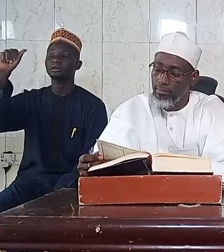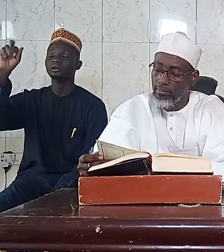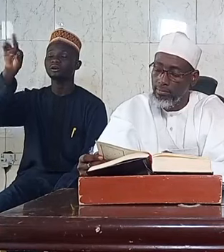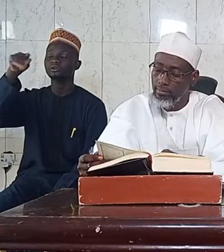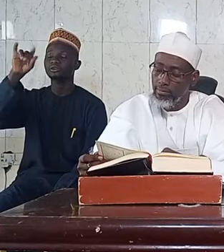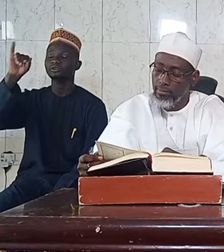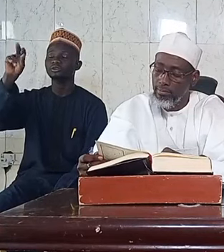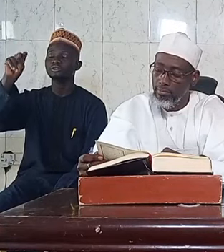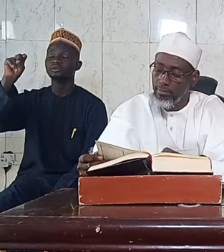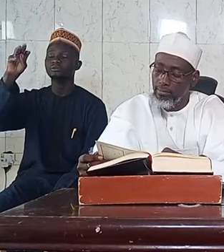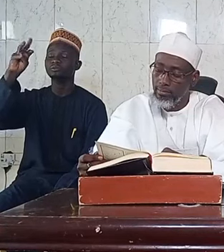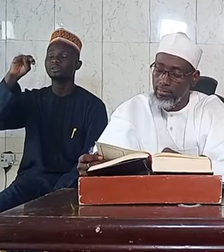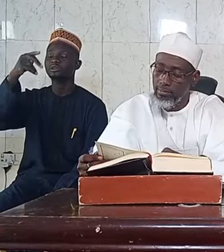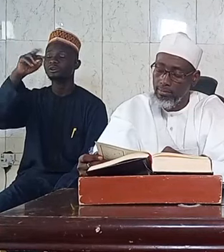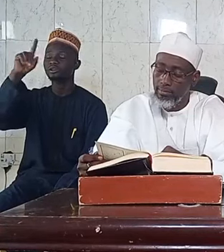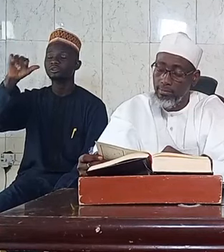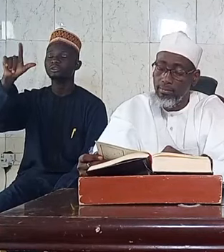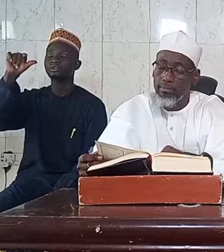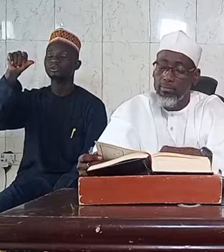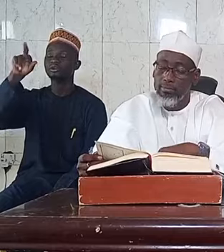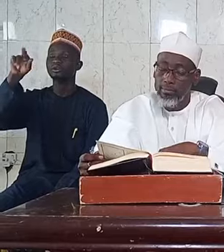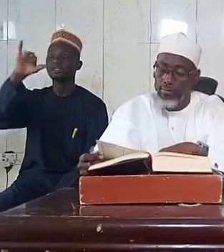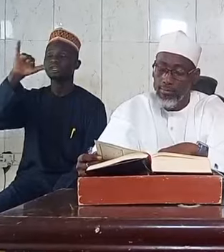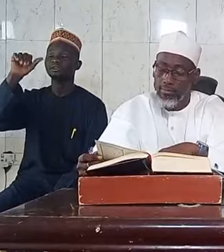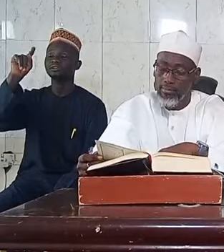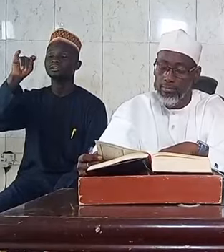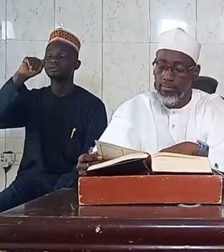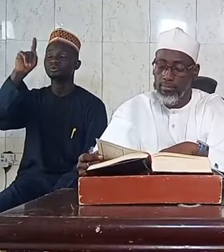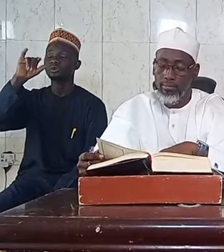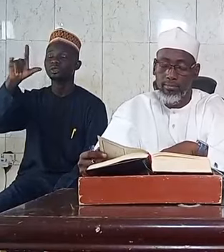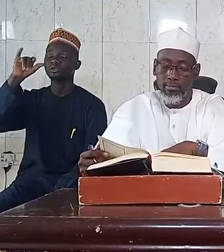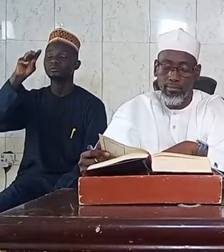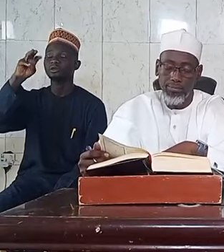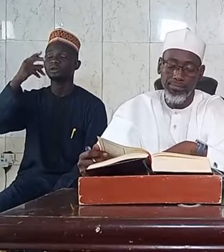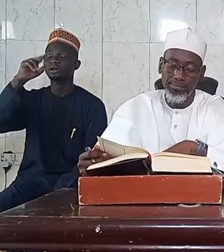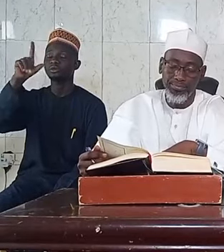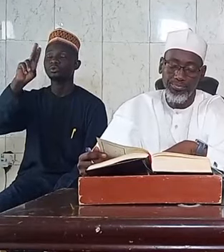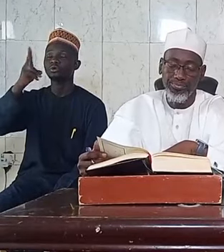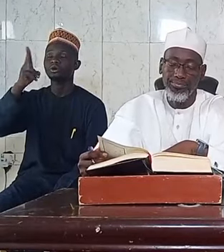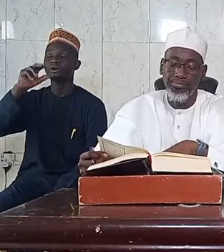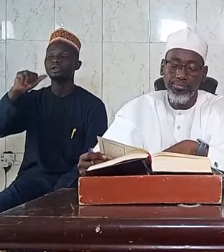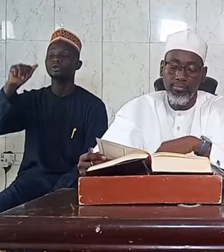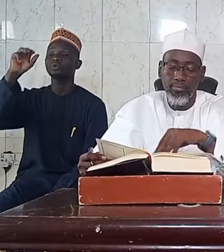أخرجنا من هذه القرية الظالم أهلها